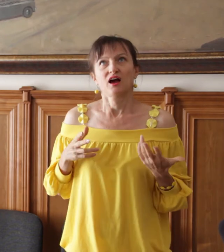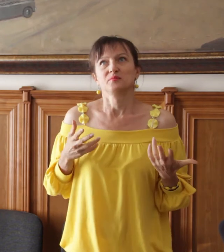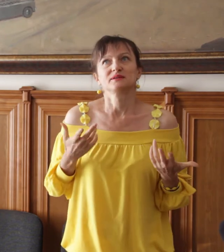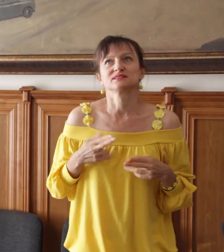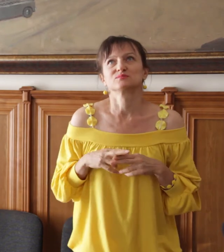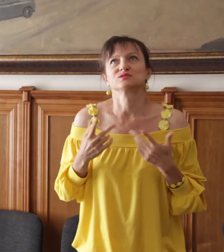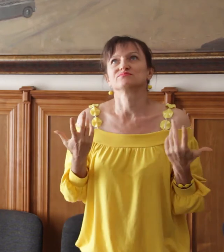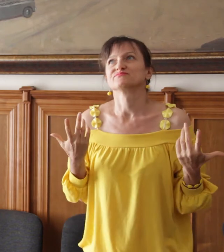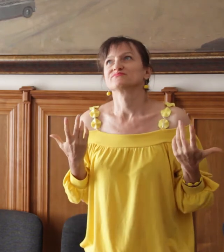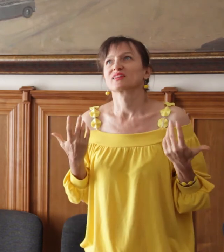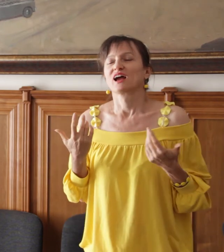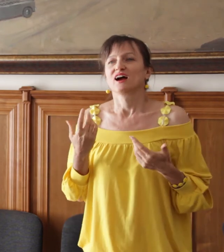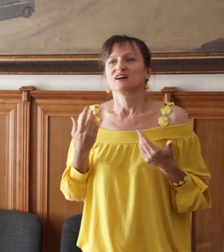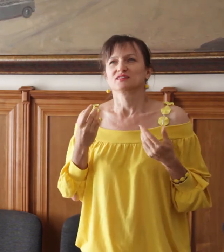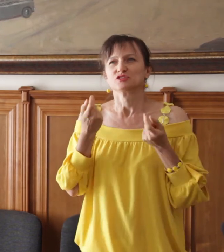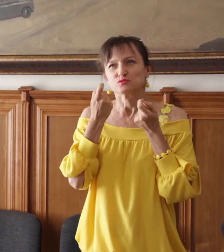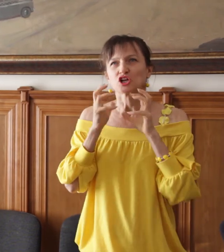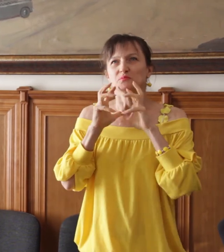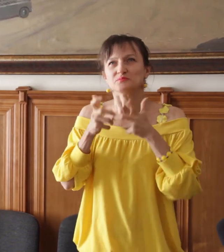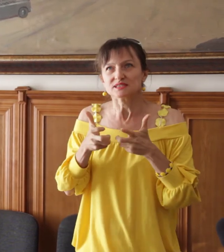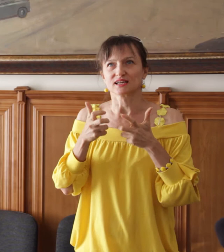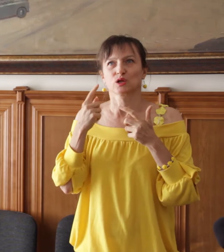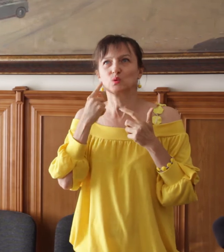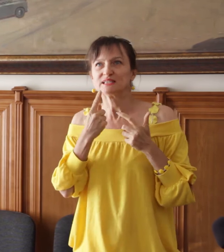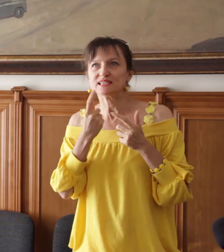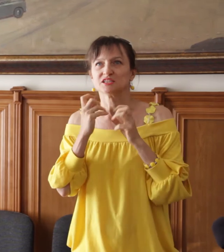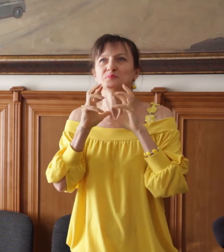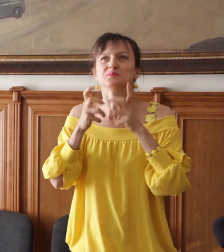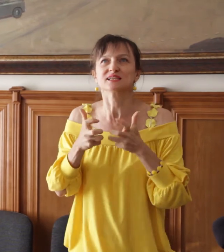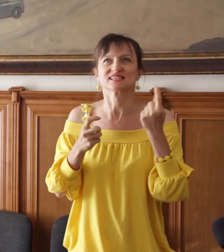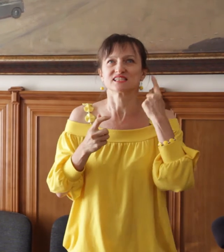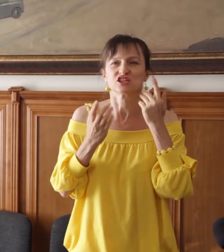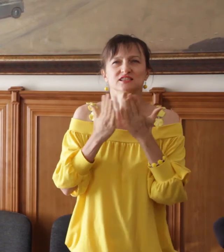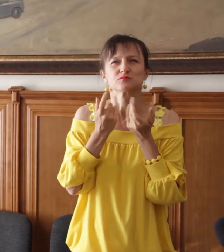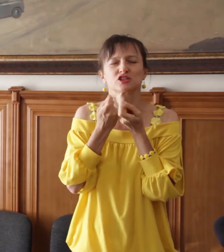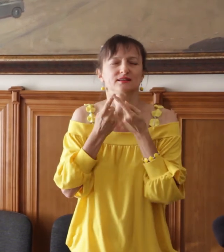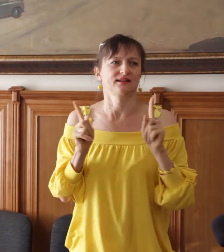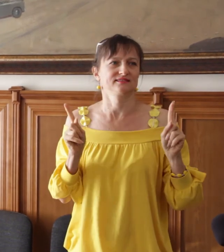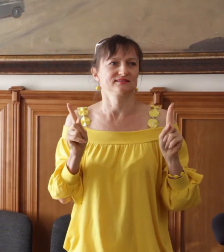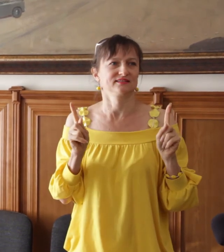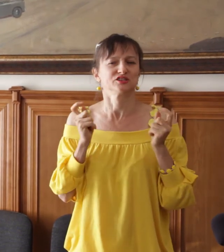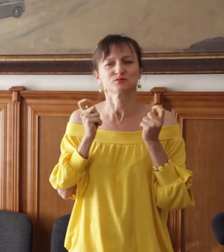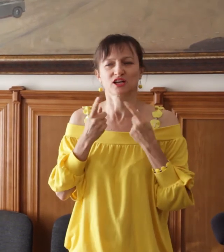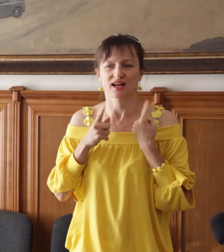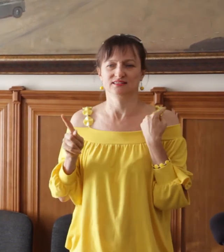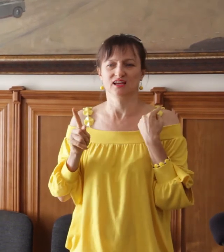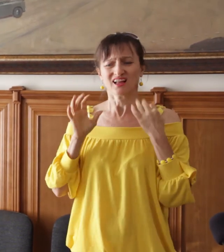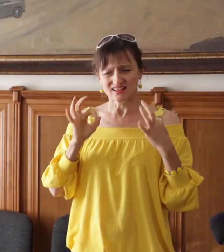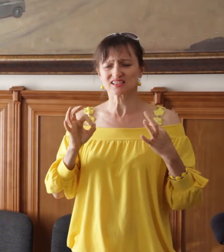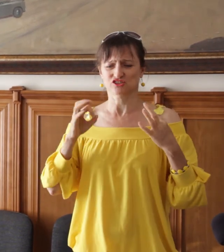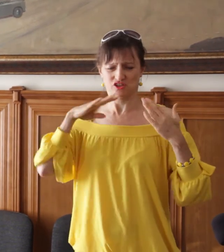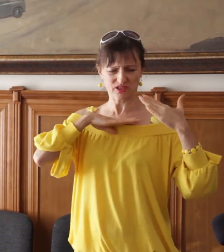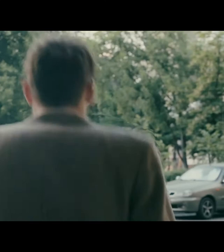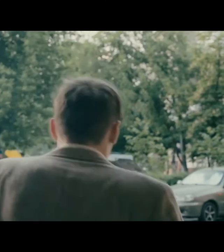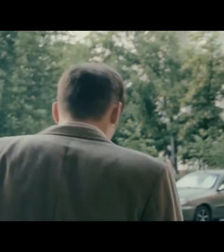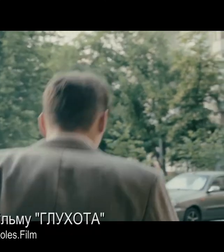против семей глухих. Мир глухих і мир слышащих немножко отличаються друг